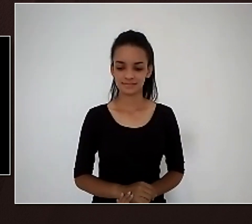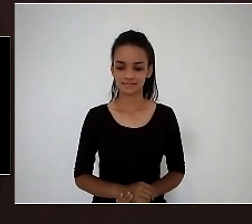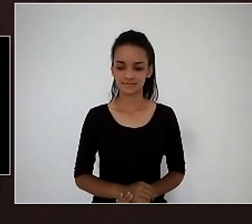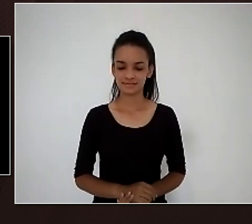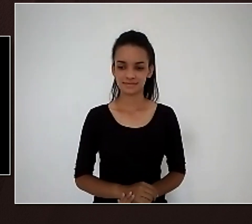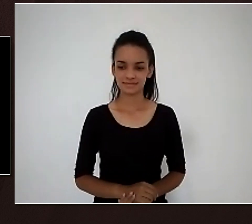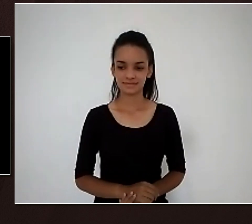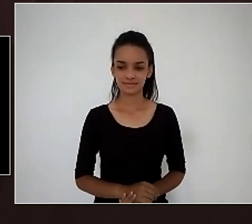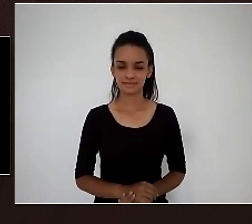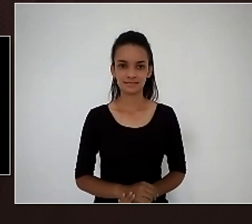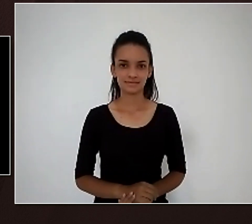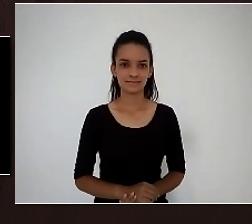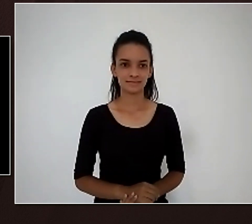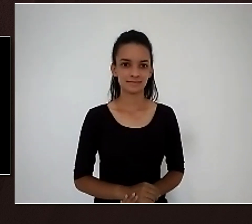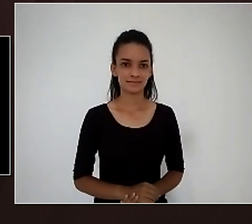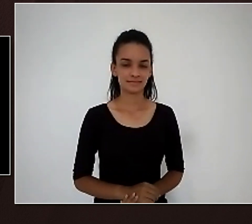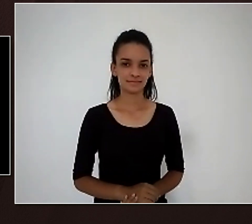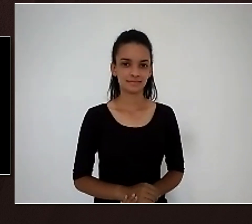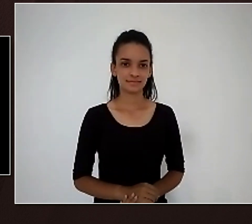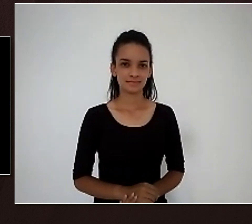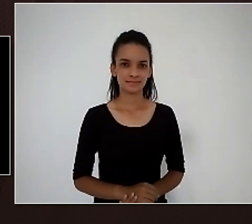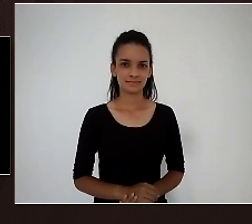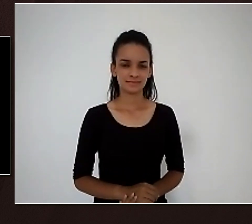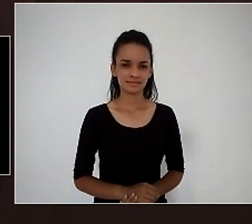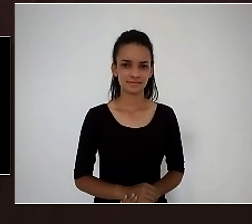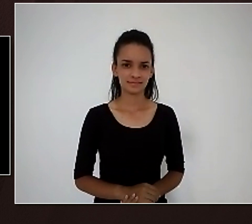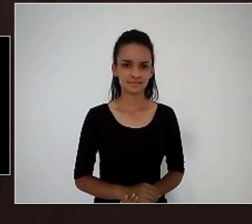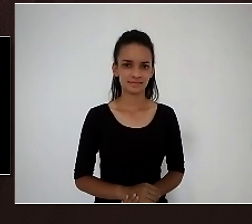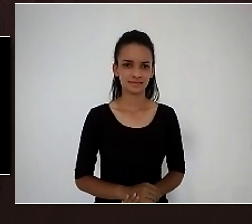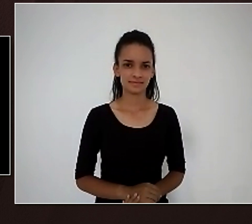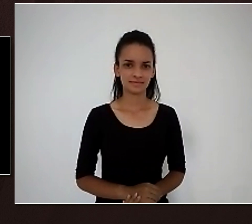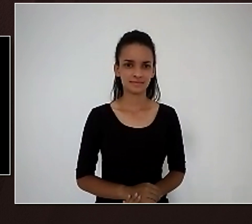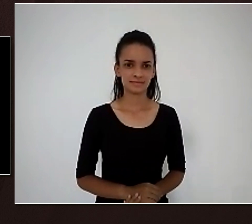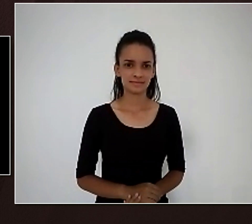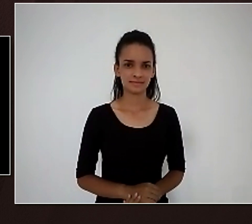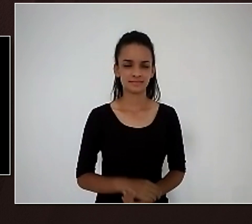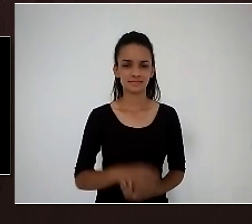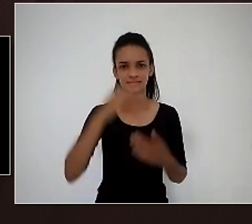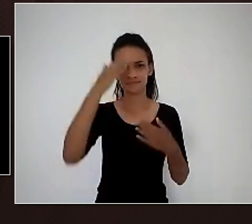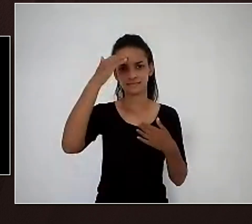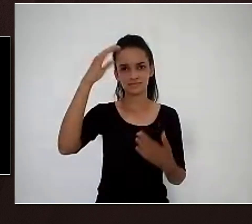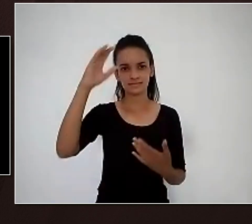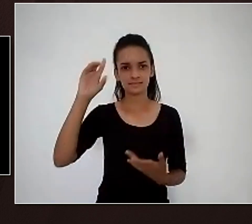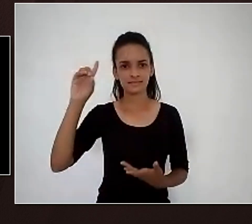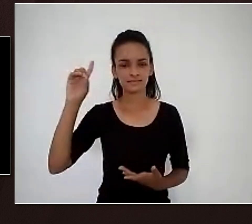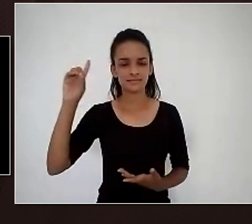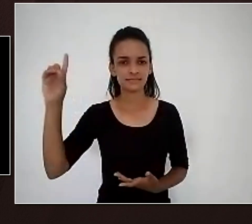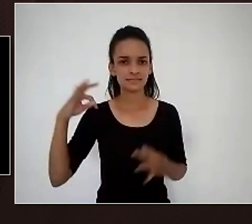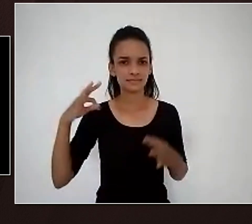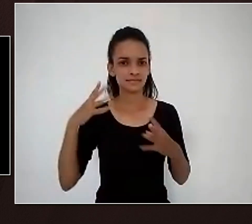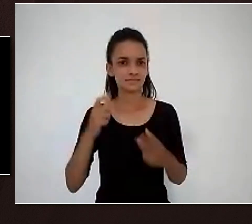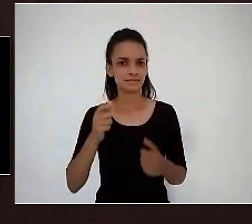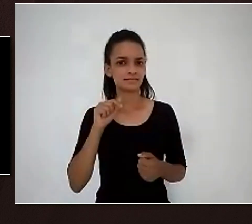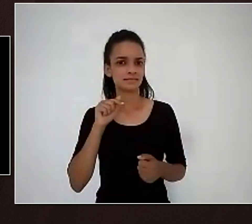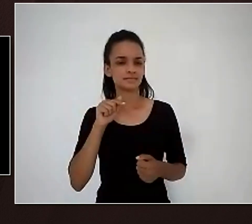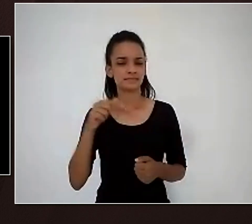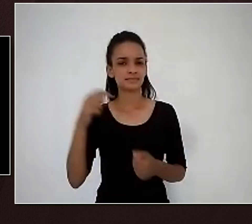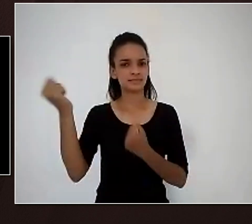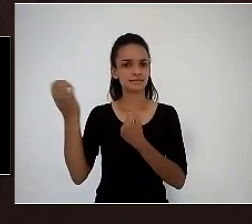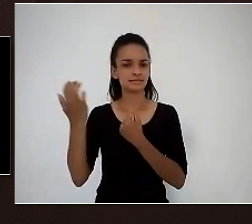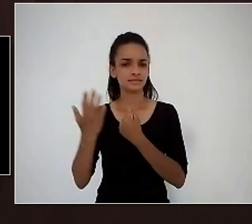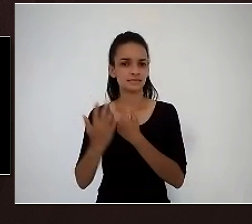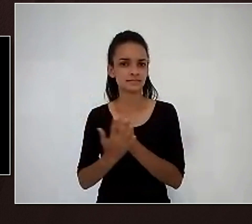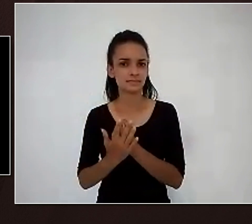las conectadas, ¿no? Oh, Señor Jesús, gracias, Señor, que todo eso viene de Dios, viene, ¿no?, de la palabra profética. Nosotros